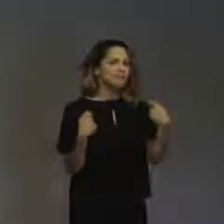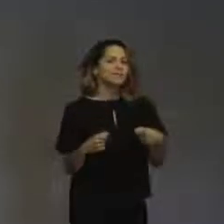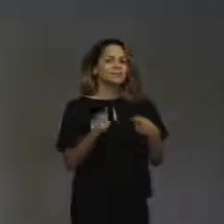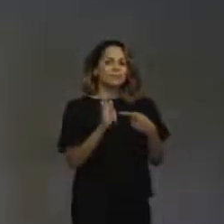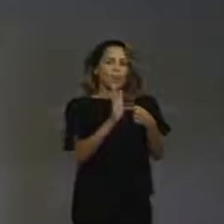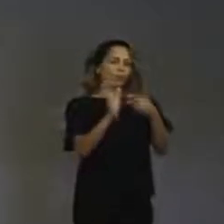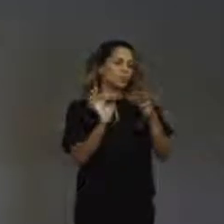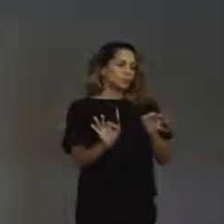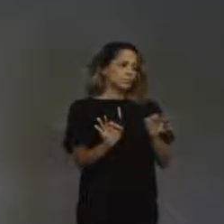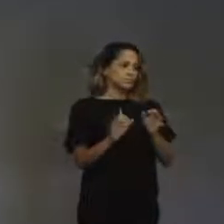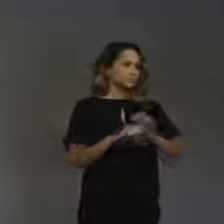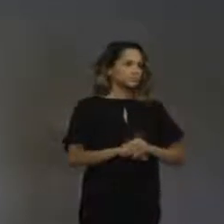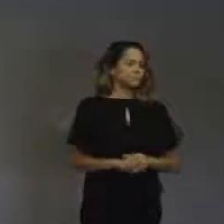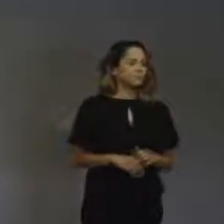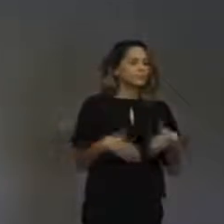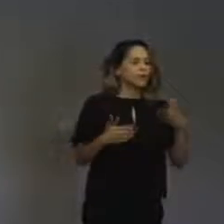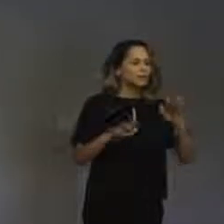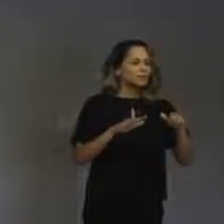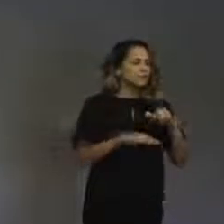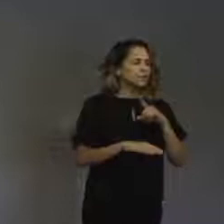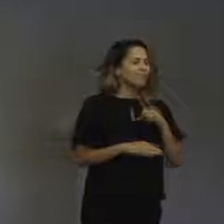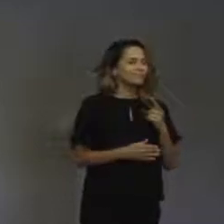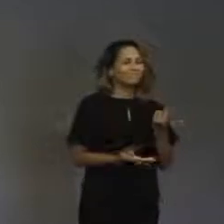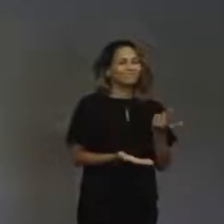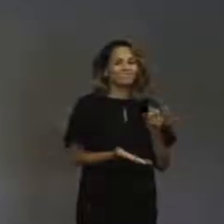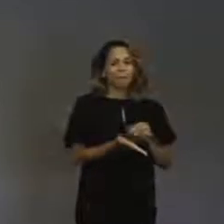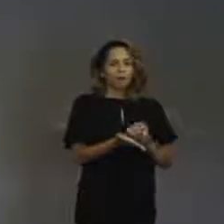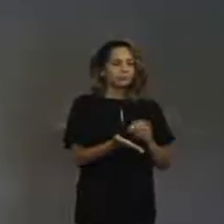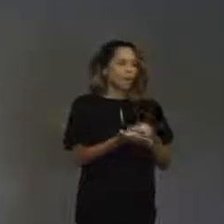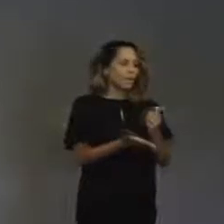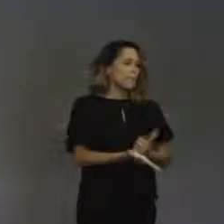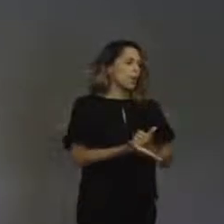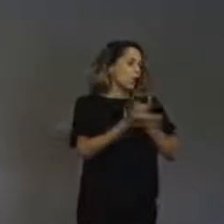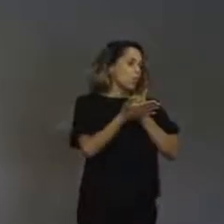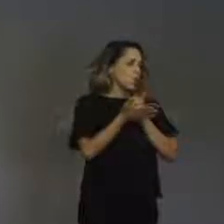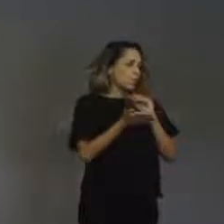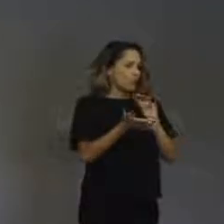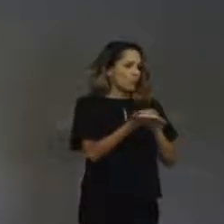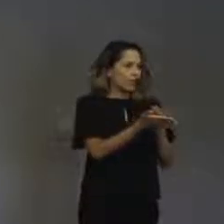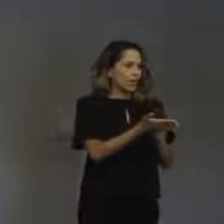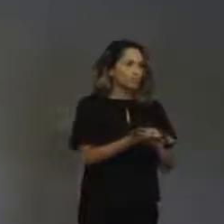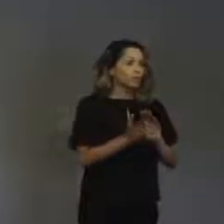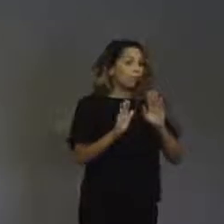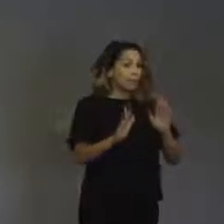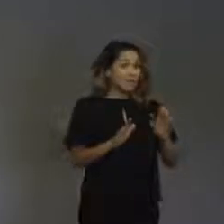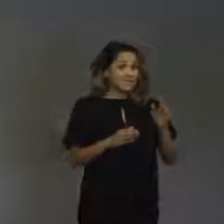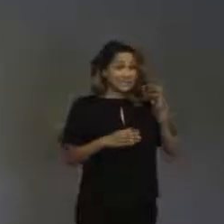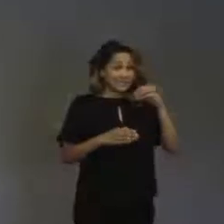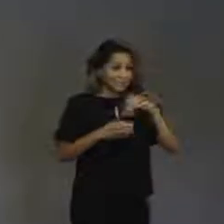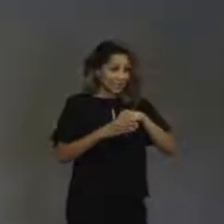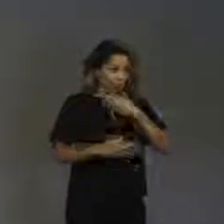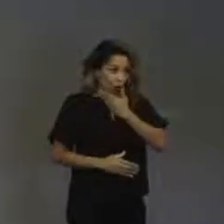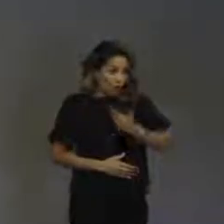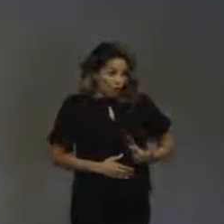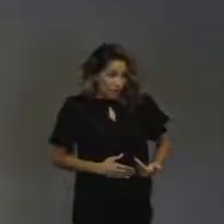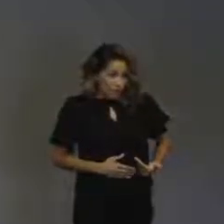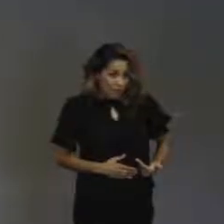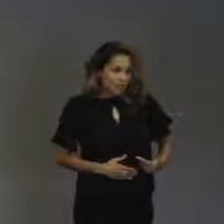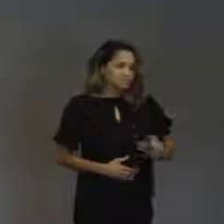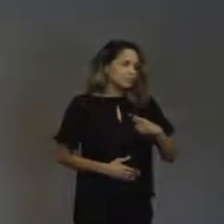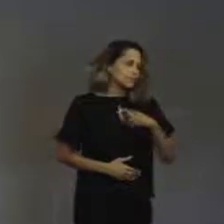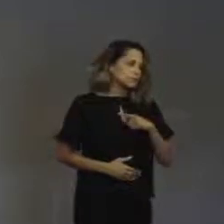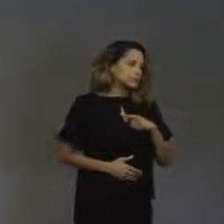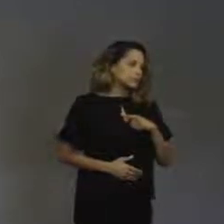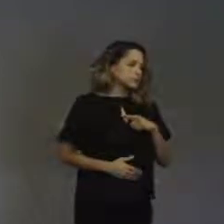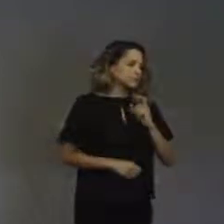eu consigo ter apoio que me reforça, mas é muito difícil a gente falar isso dentro do governo, porque a gente tem pessoas, a